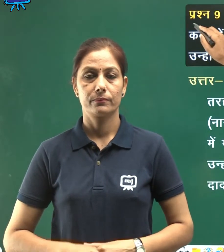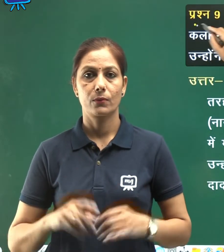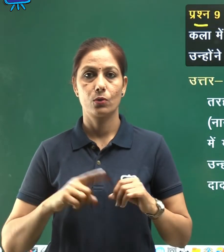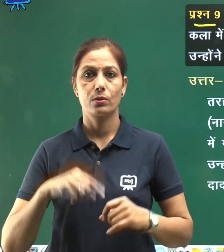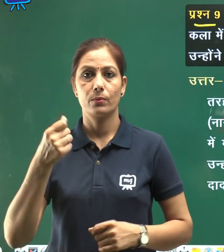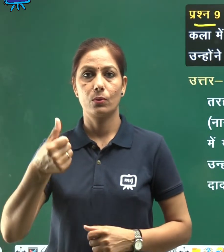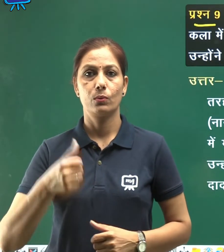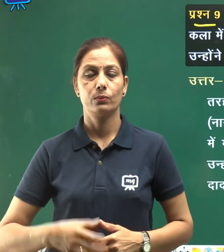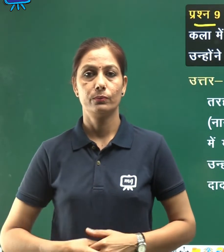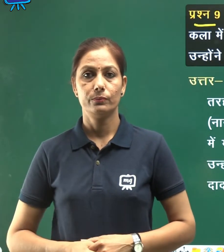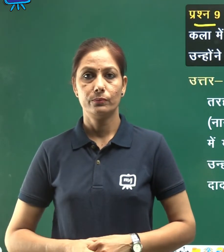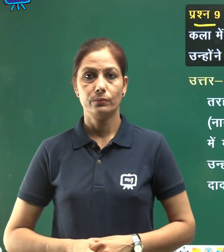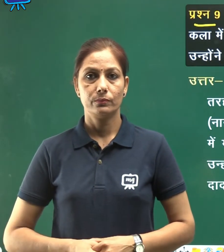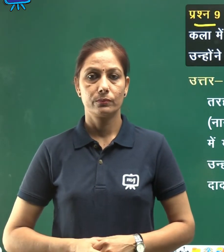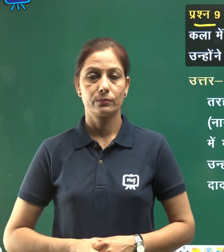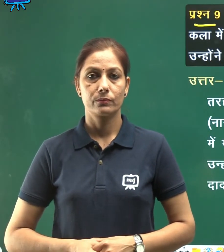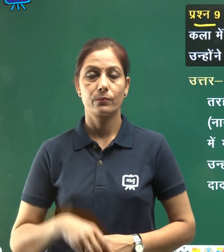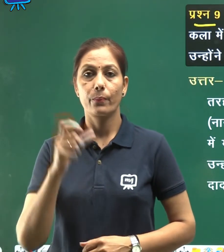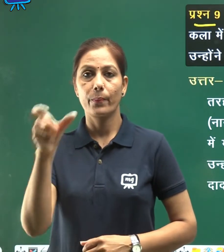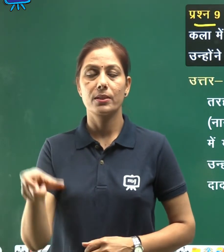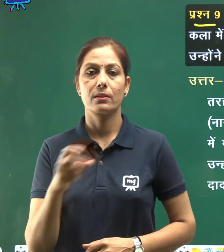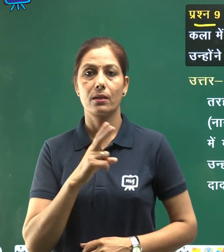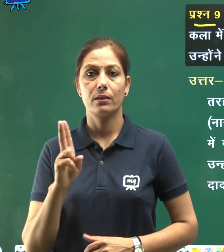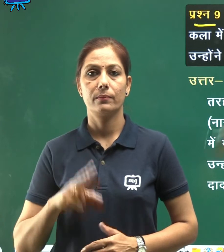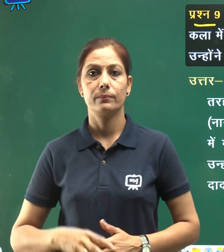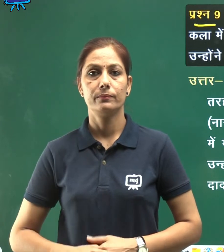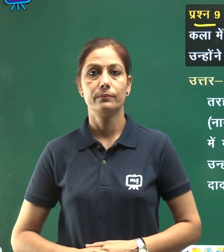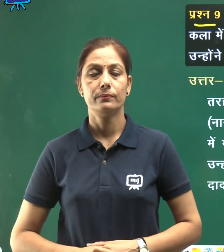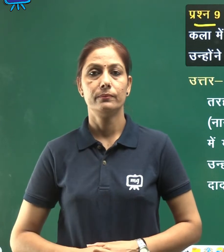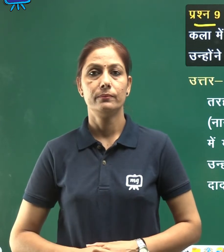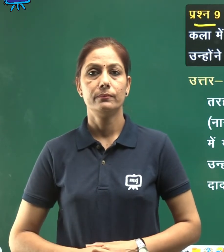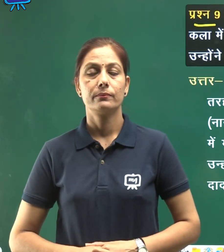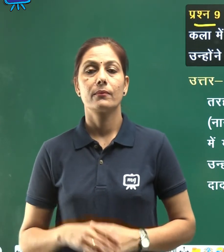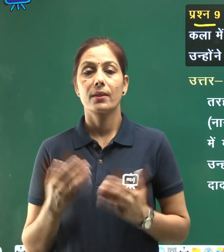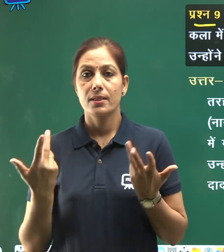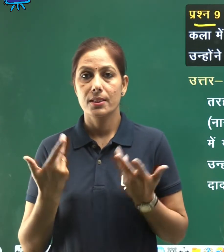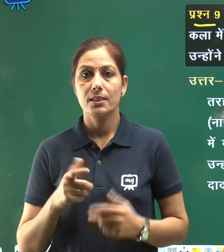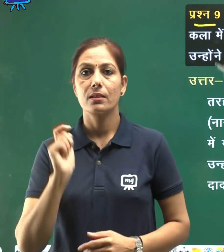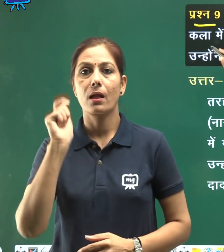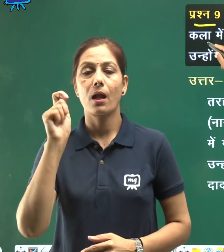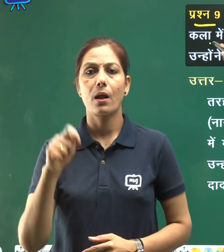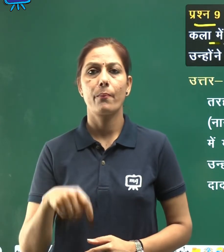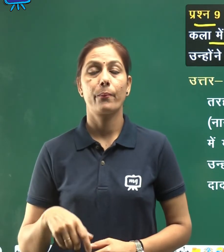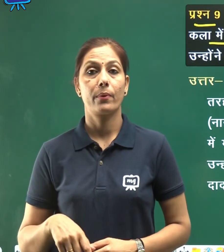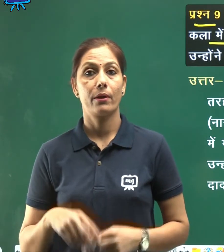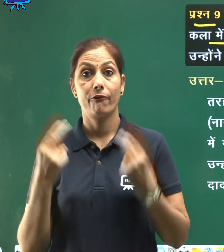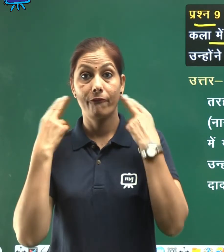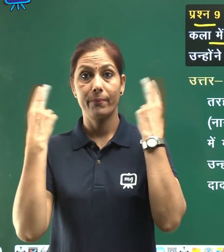प्रश्न 9, मियां नसीरुद्दीन किस कला में माहिर थे?